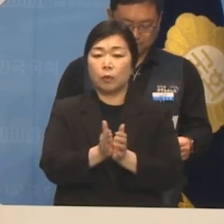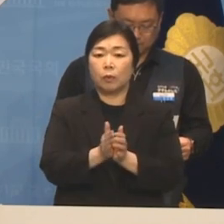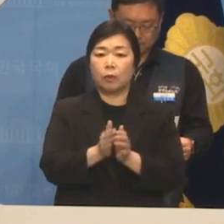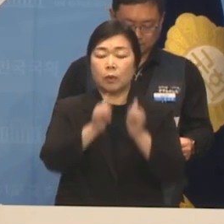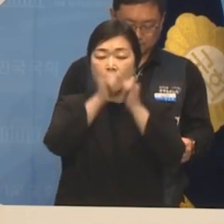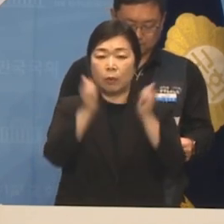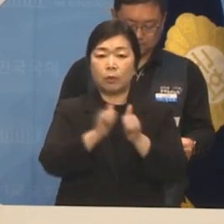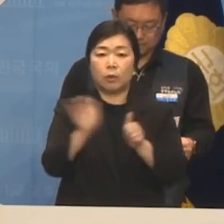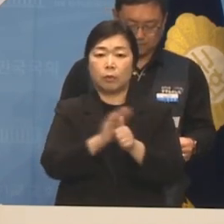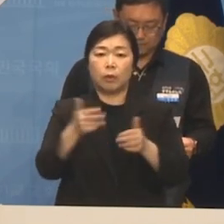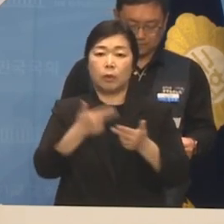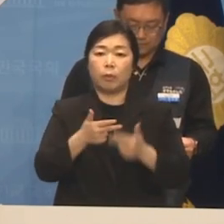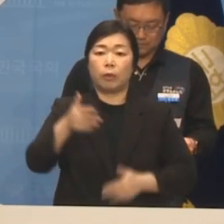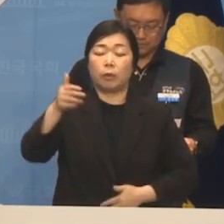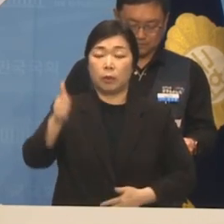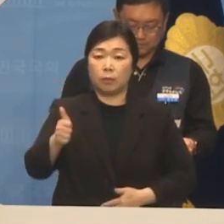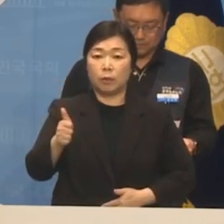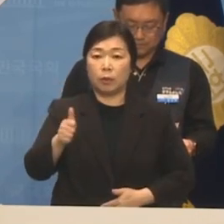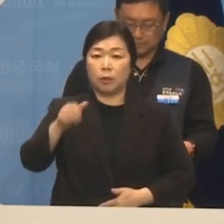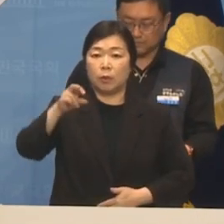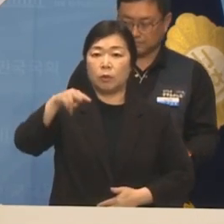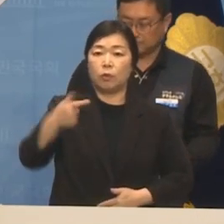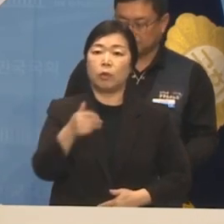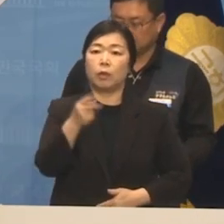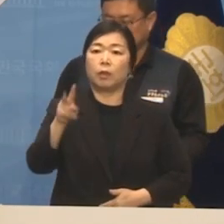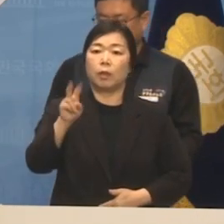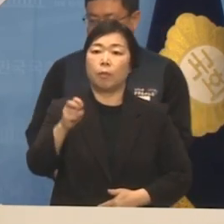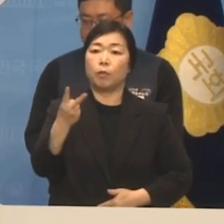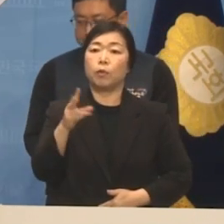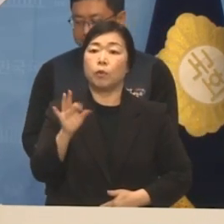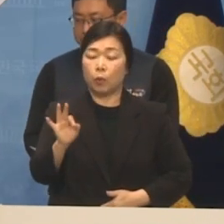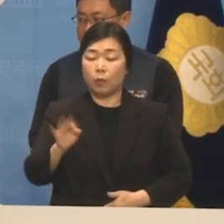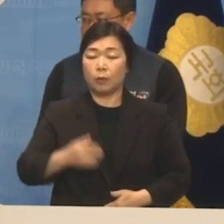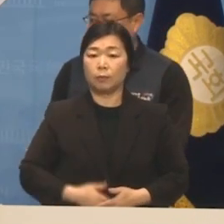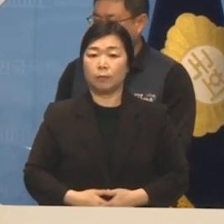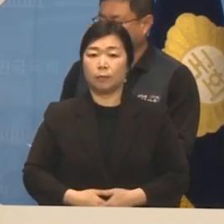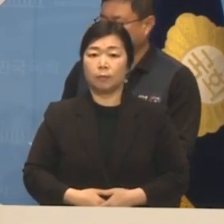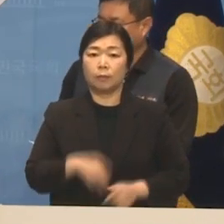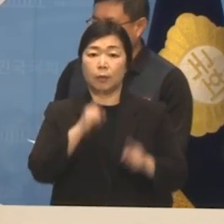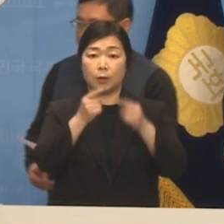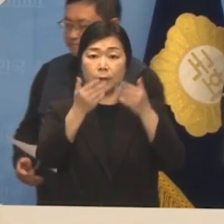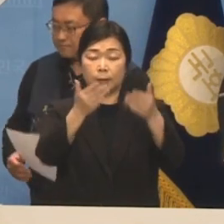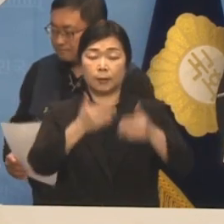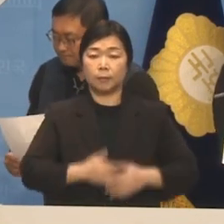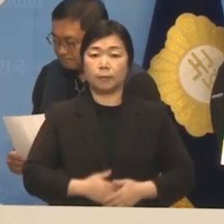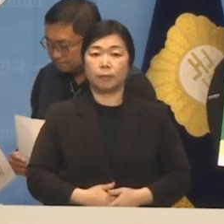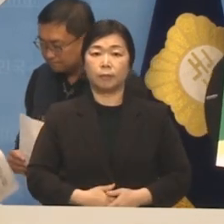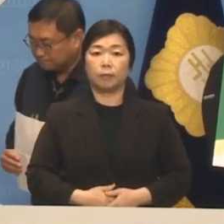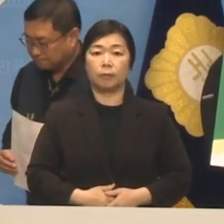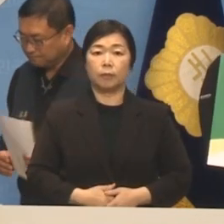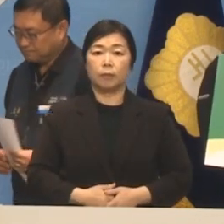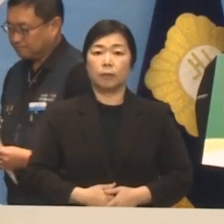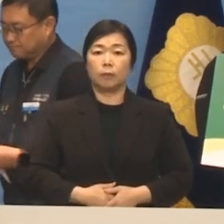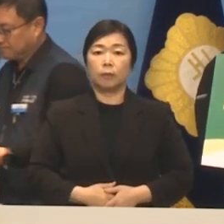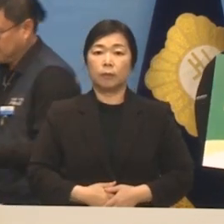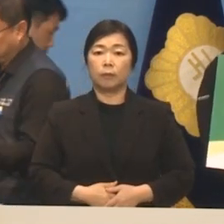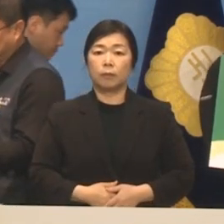협의회 의장이신 윤남용 장님 발언 들어보도록 하겠습니다.